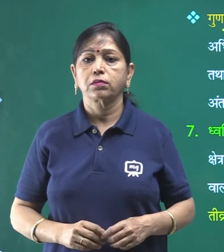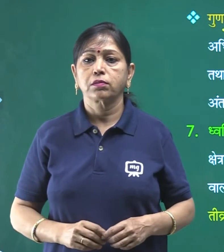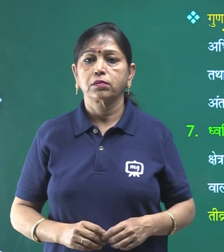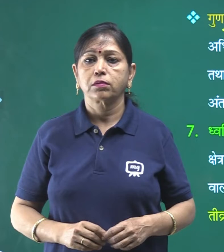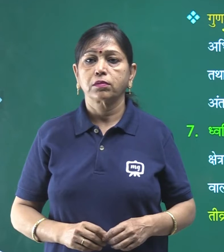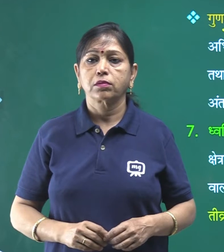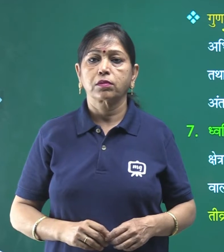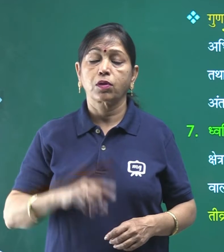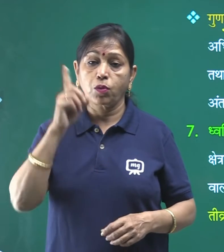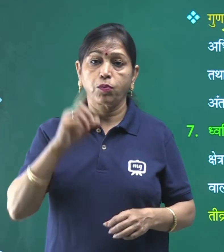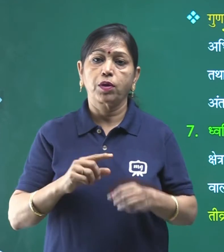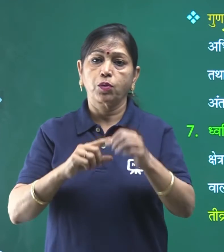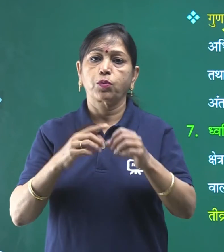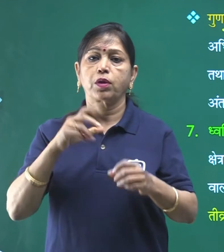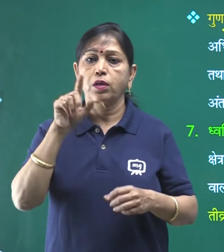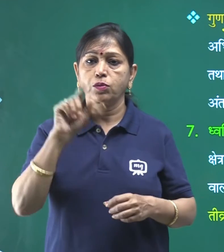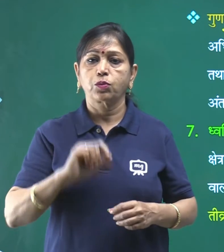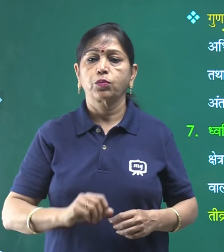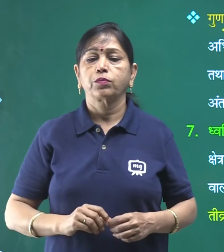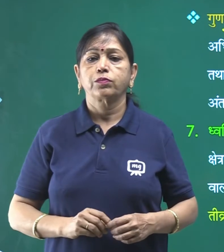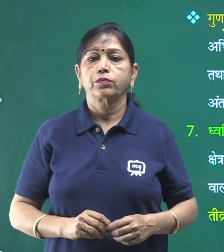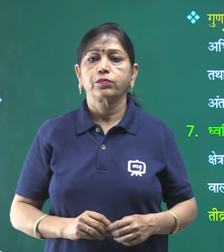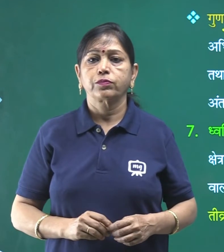वे अभिलक्षण है जो